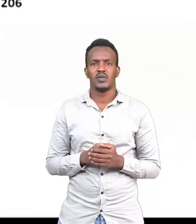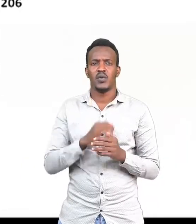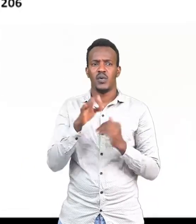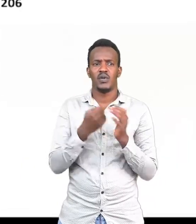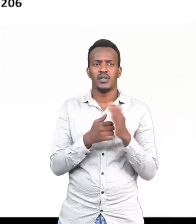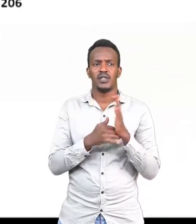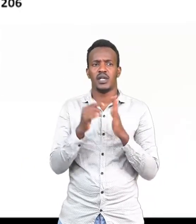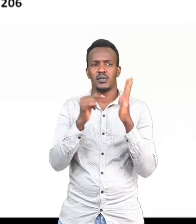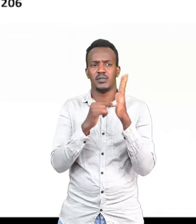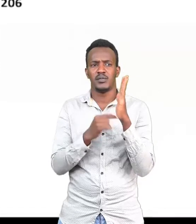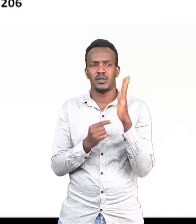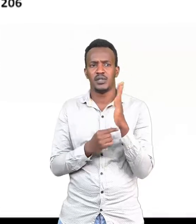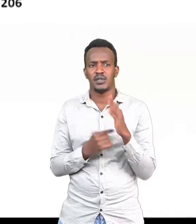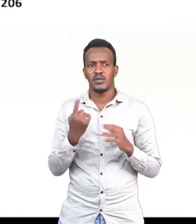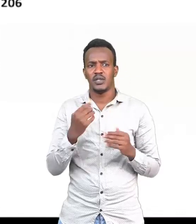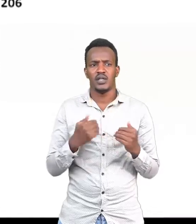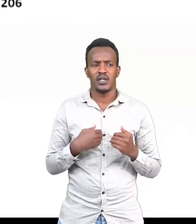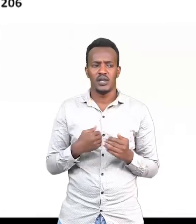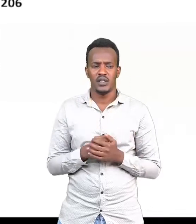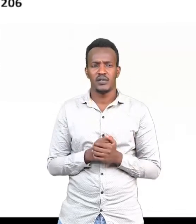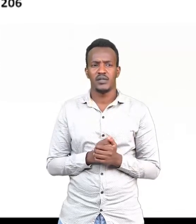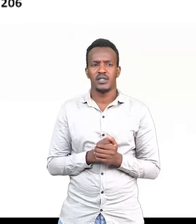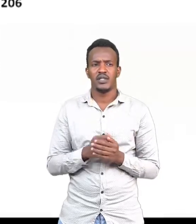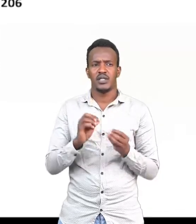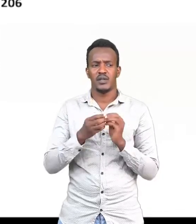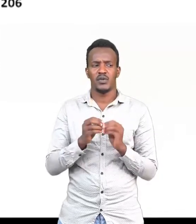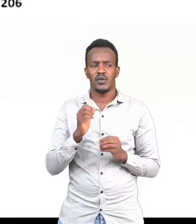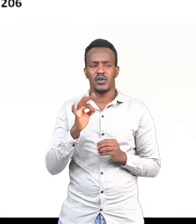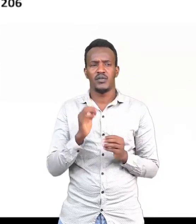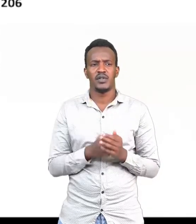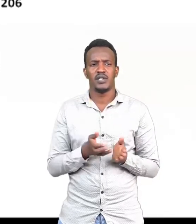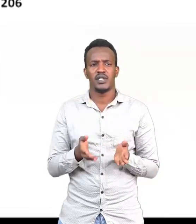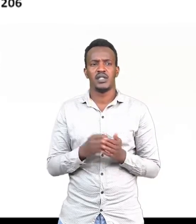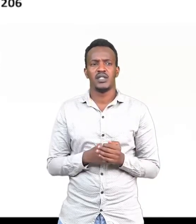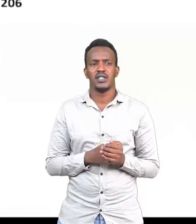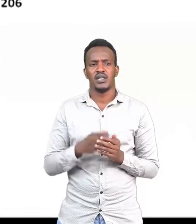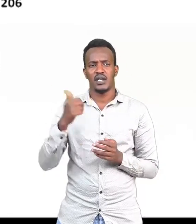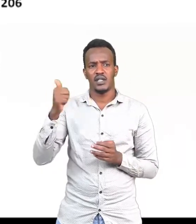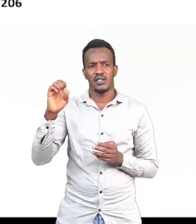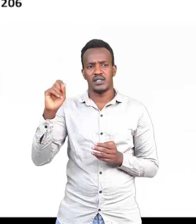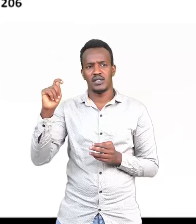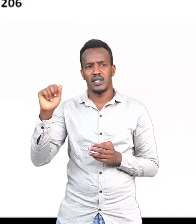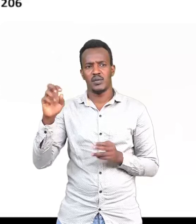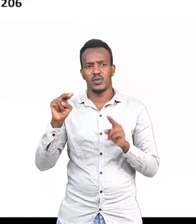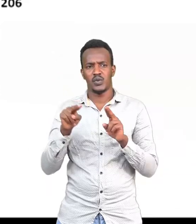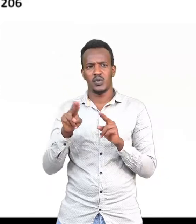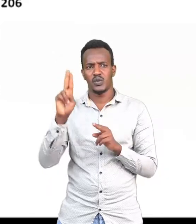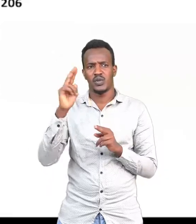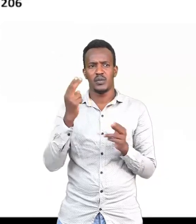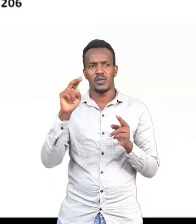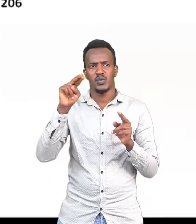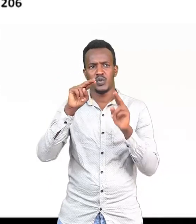qodobadaasi halkaasi ku taxan markasta waxaad eegtaa waxa weyn tiradan meesha ku taalle markaasi hortaalla xarfan tusaale ahaan yuda oo kale ama